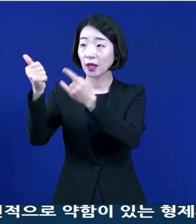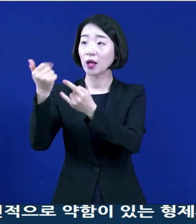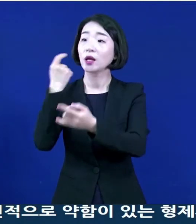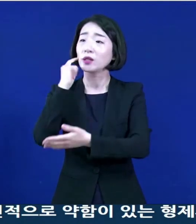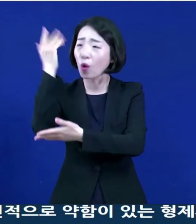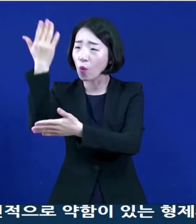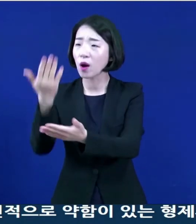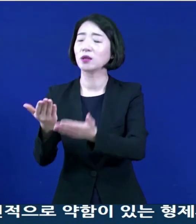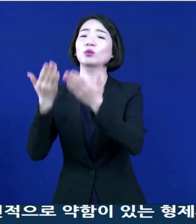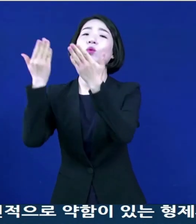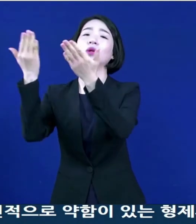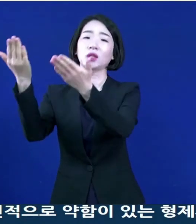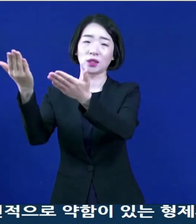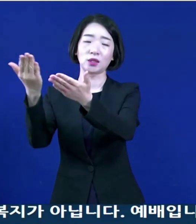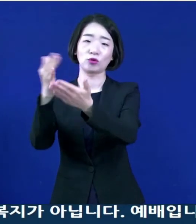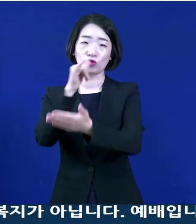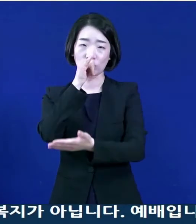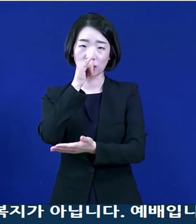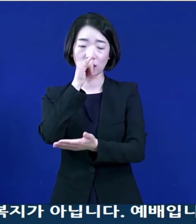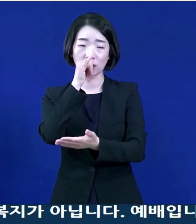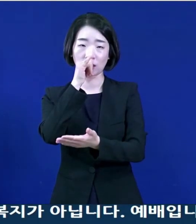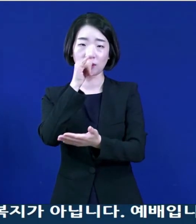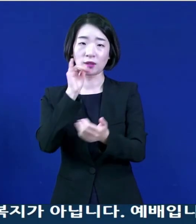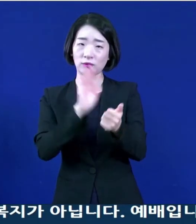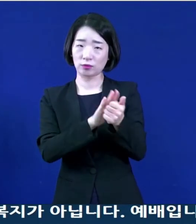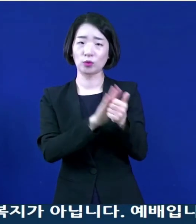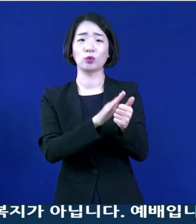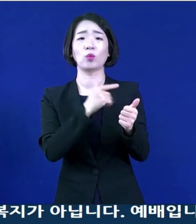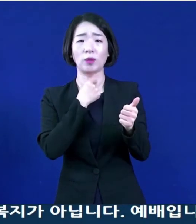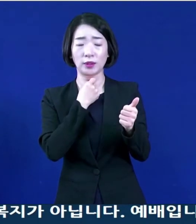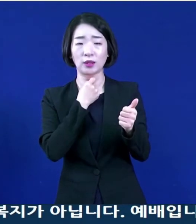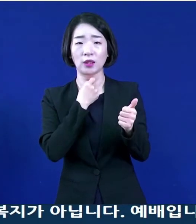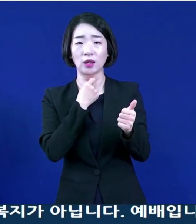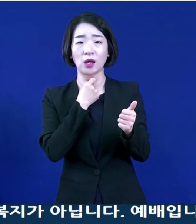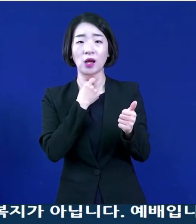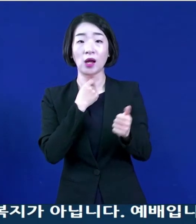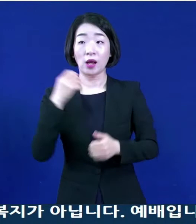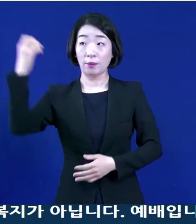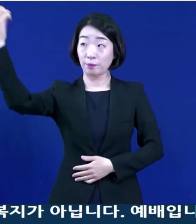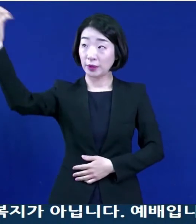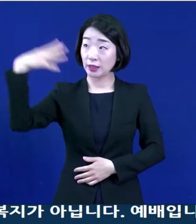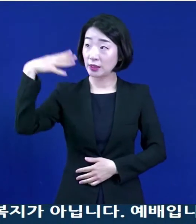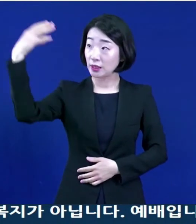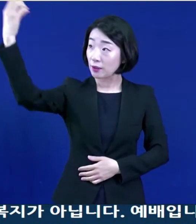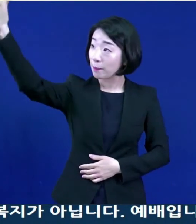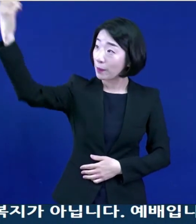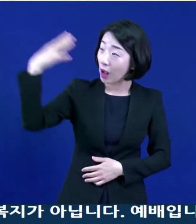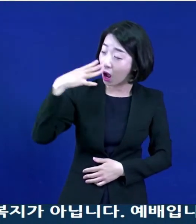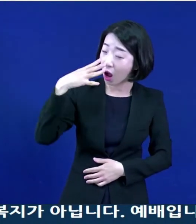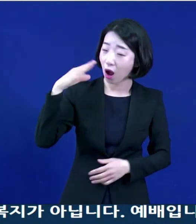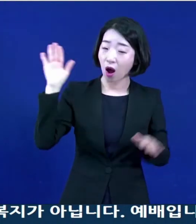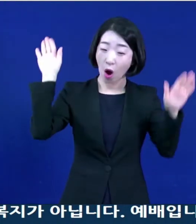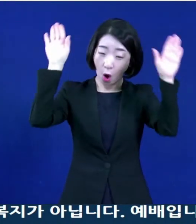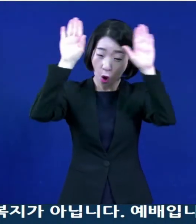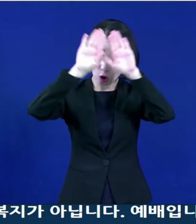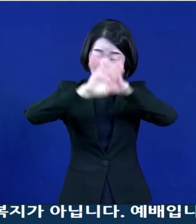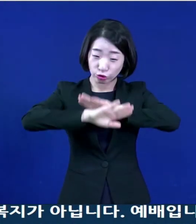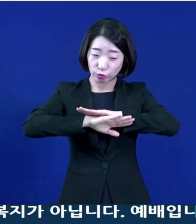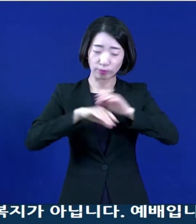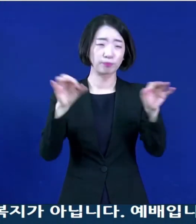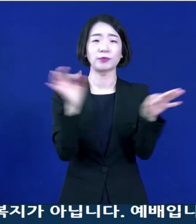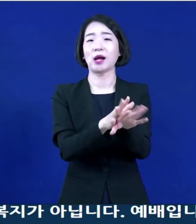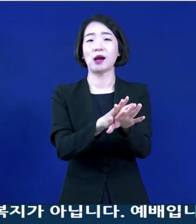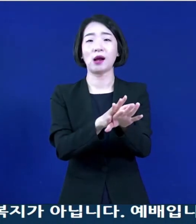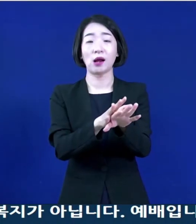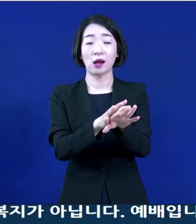이름으로 축원합니다. 빛이 비추어지고 생명이 비추어지면 어둠이 물러가면 그 물러간 자리 속에 주님